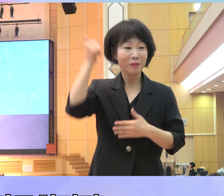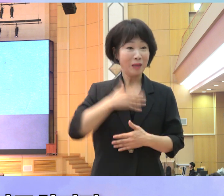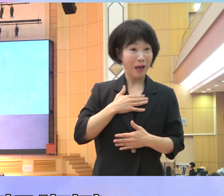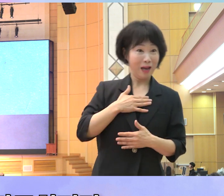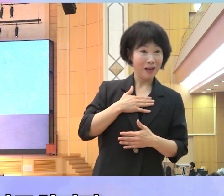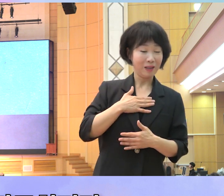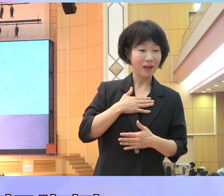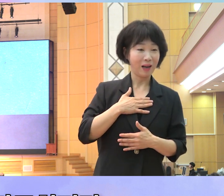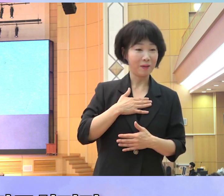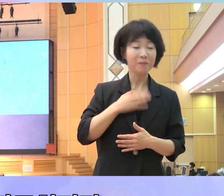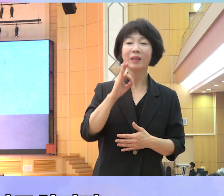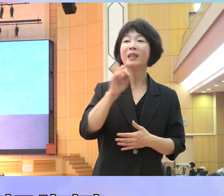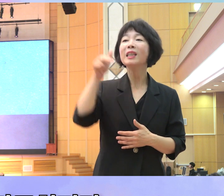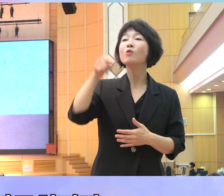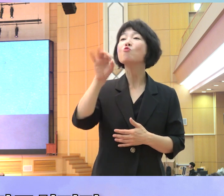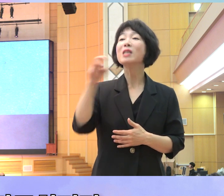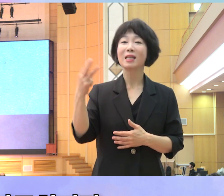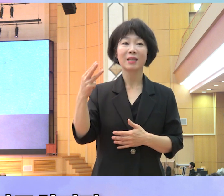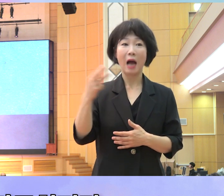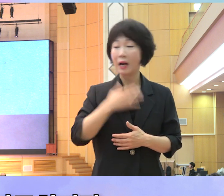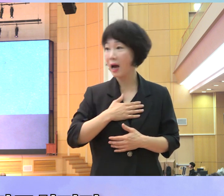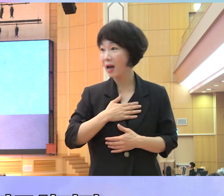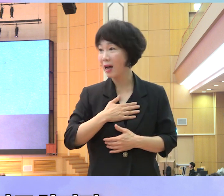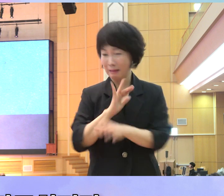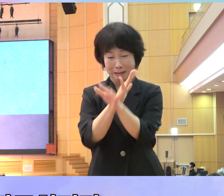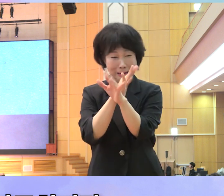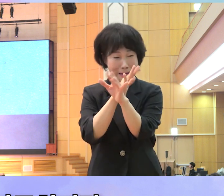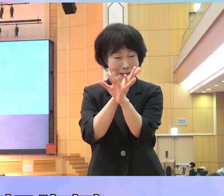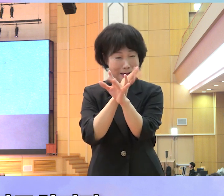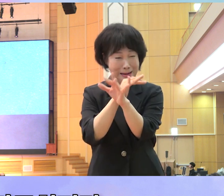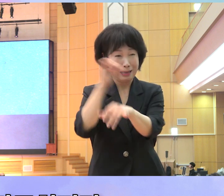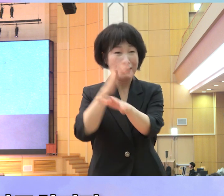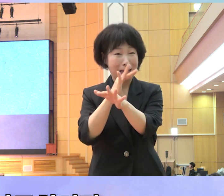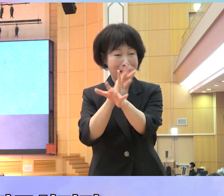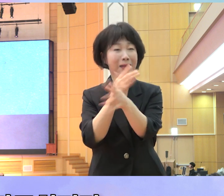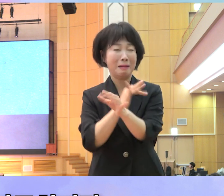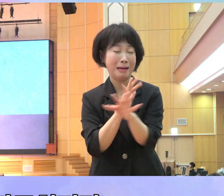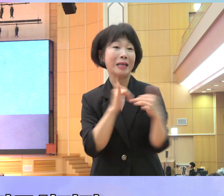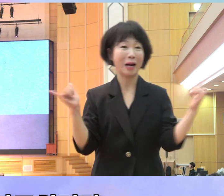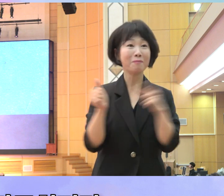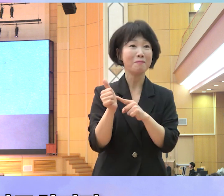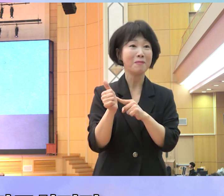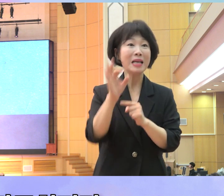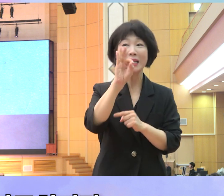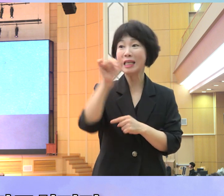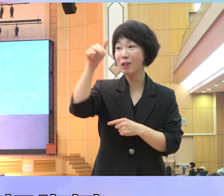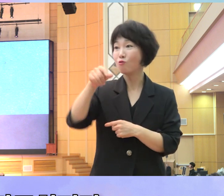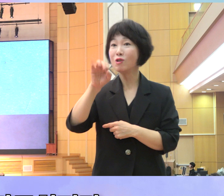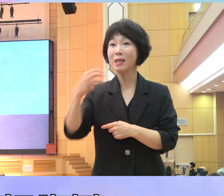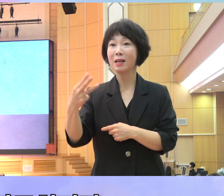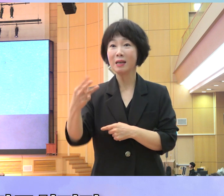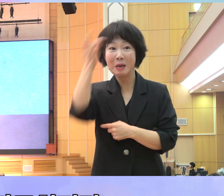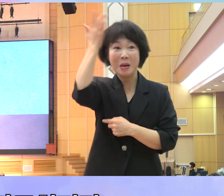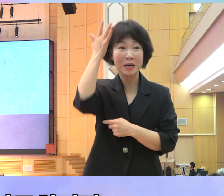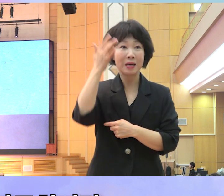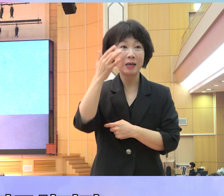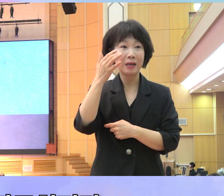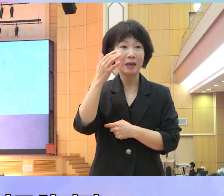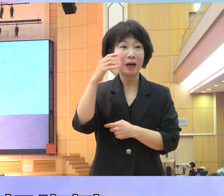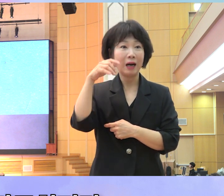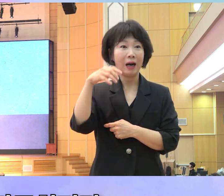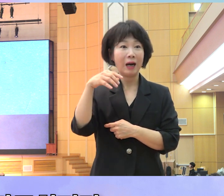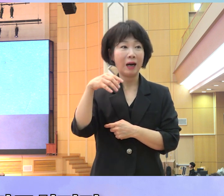그랬더니 그것만 기억나시나 봐. 어떤 성도님이 아우 목사님 어떻게 그렇게 흉내도 아니야